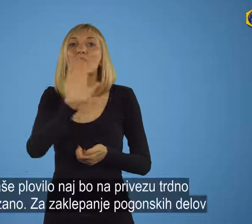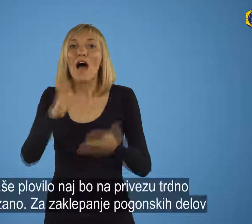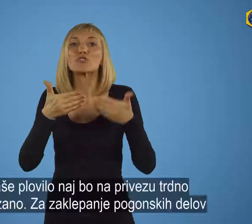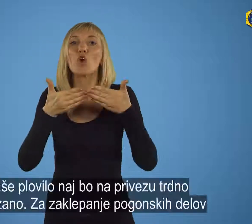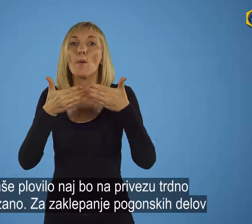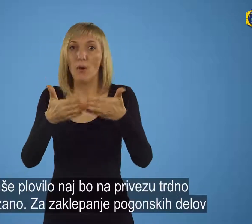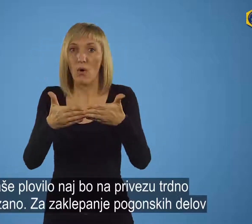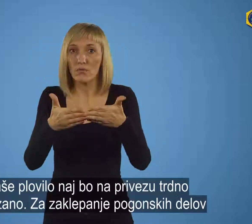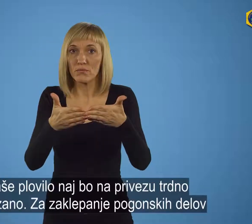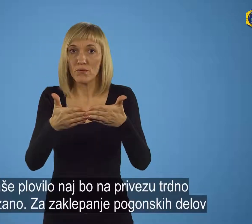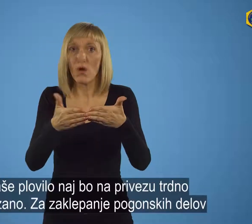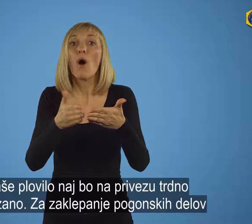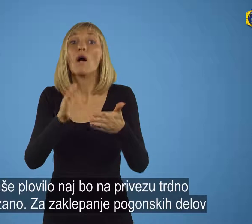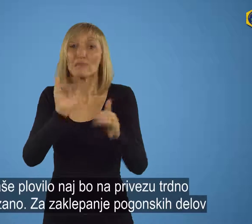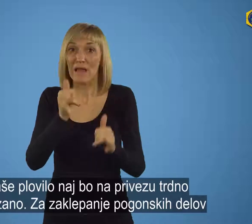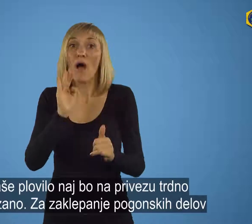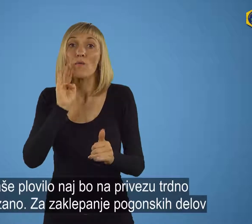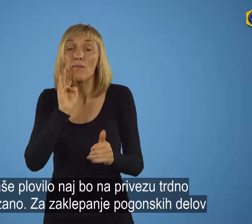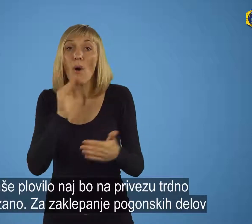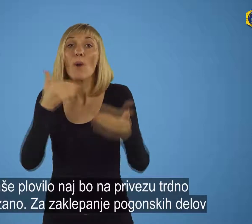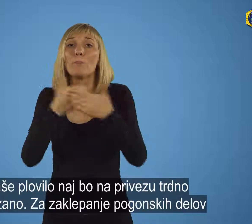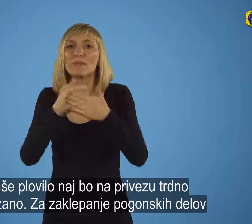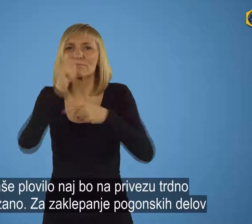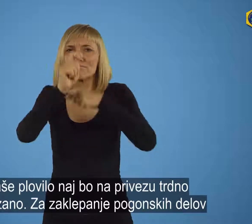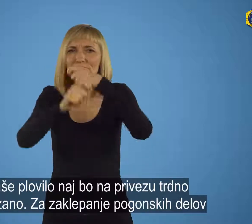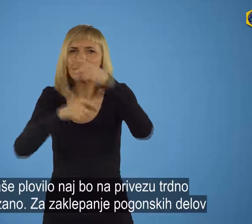Vaše plovilo naj bo na privezu trdno privezano.